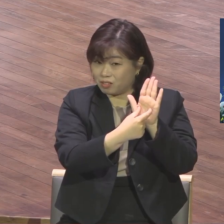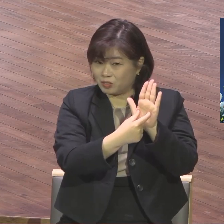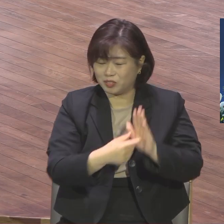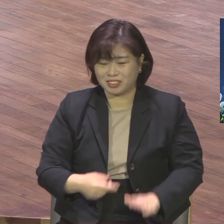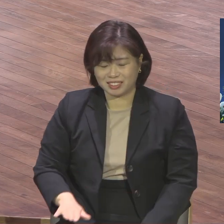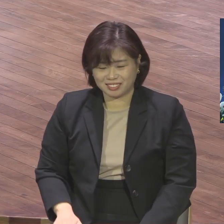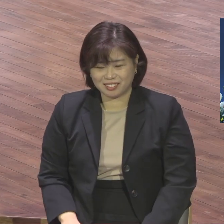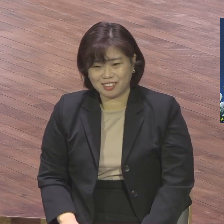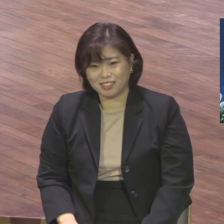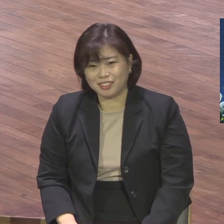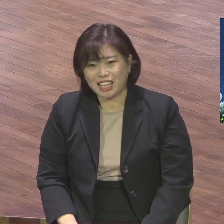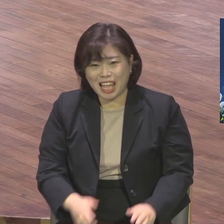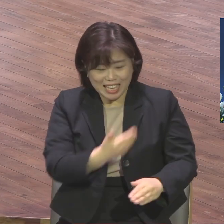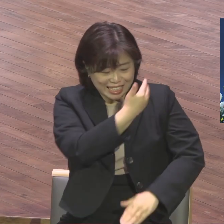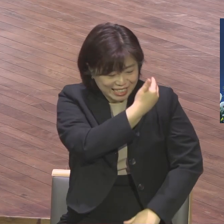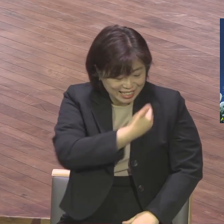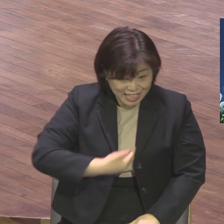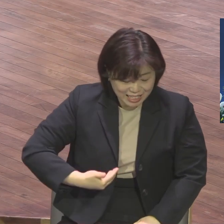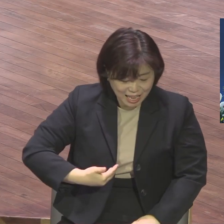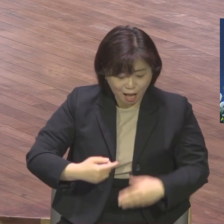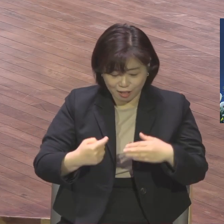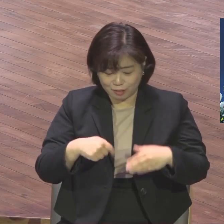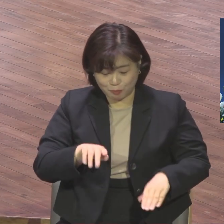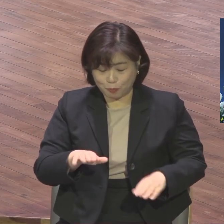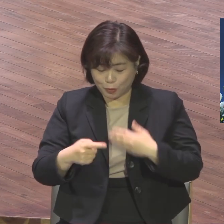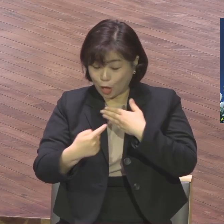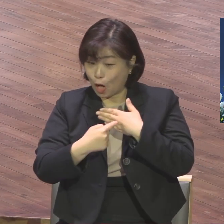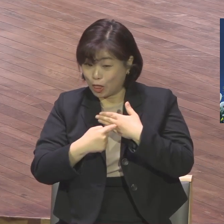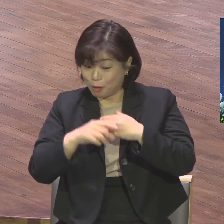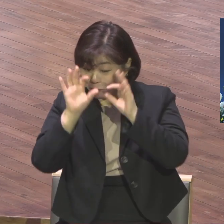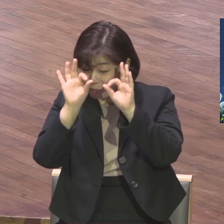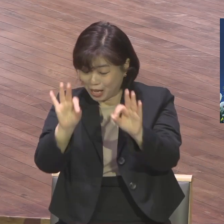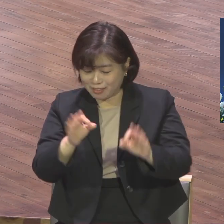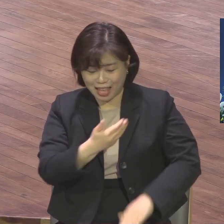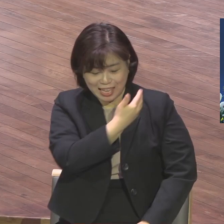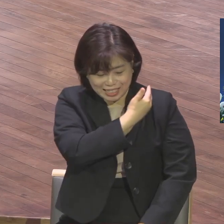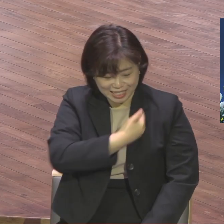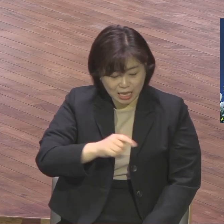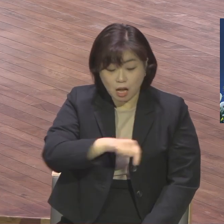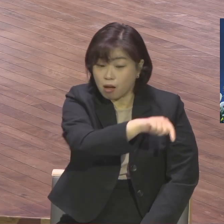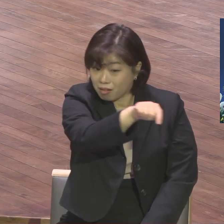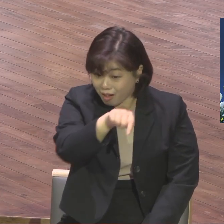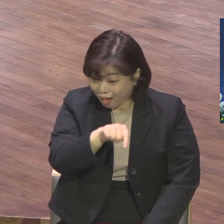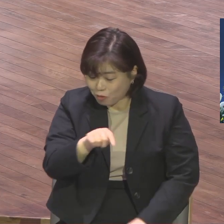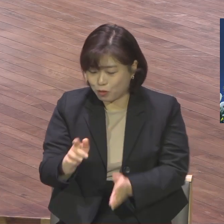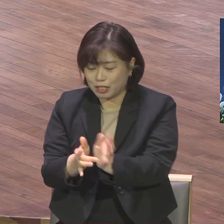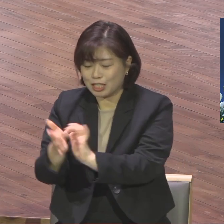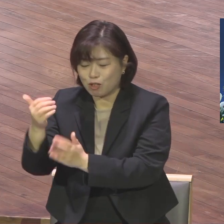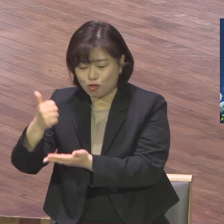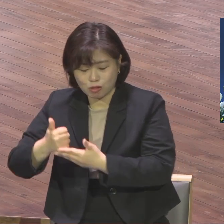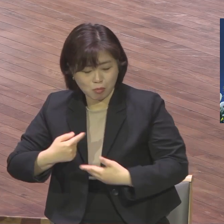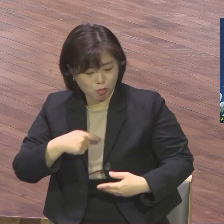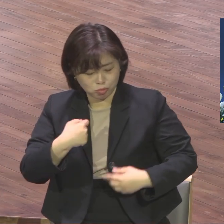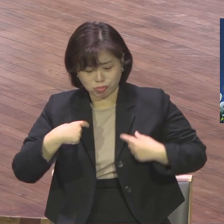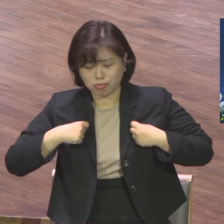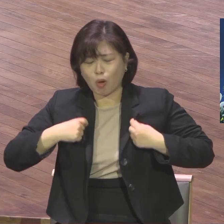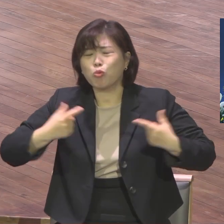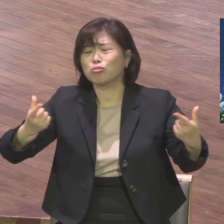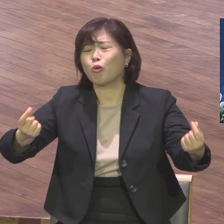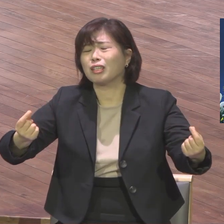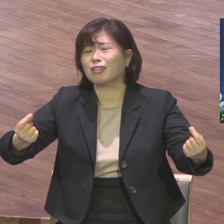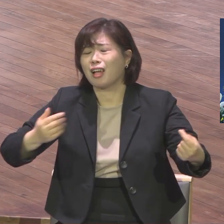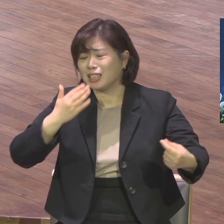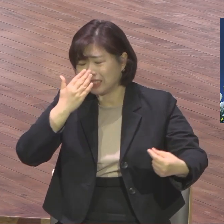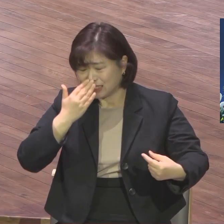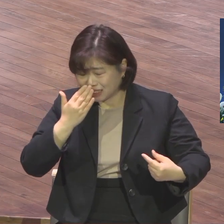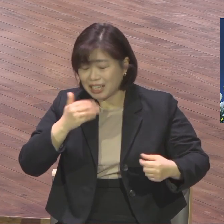똑같은 지금 예수님과 똑같은 옷을 이스라엘의 옷을 그렇게 입고 있는 예수님만 봤는데 지금